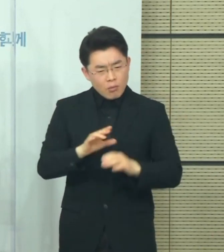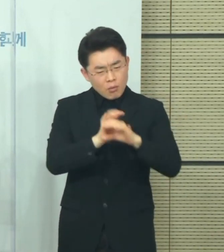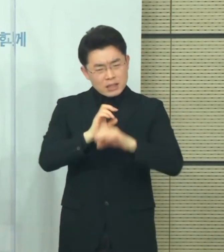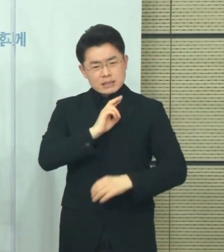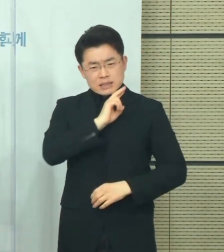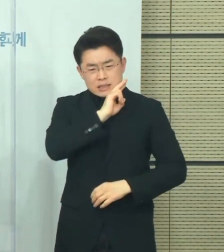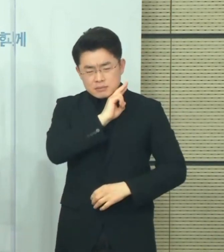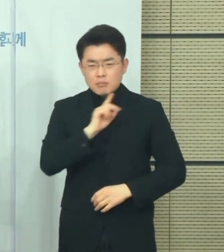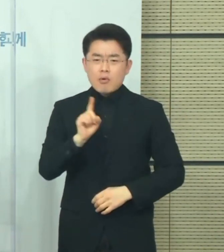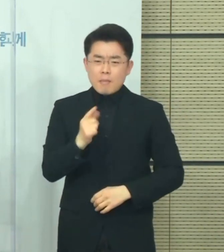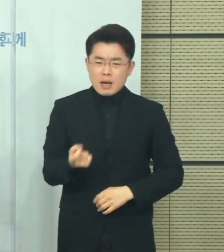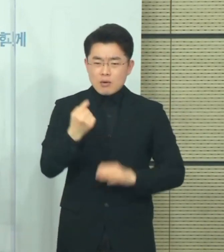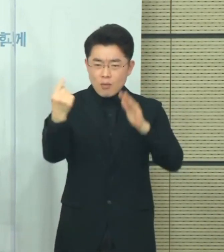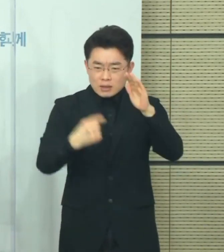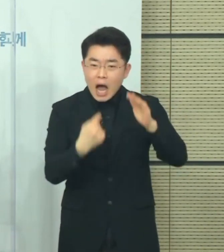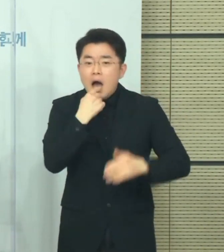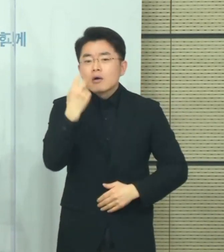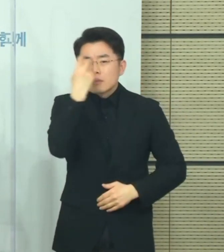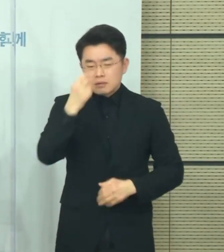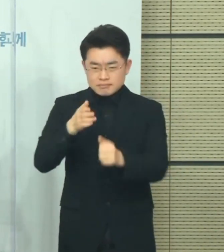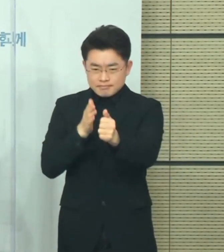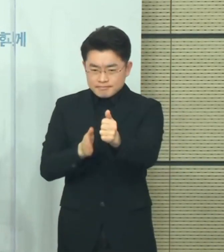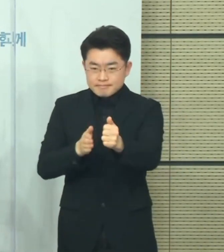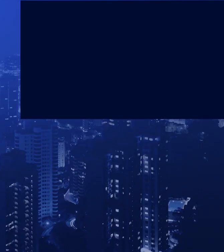받으시길 부탁드립니다 감사합니다